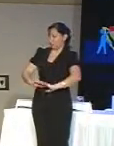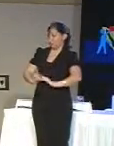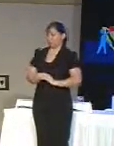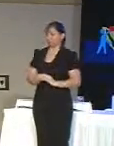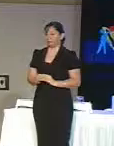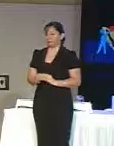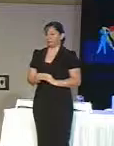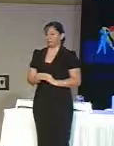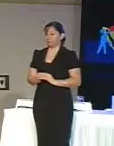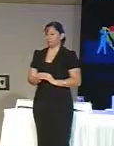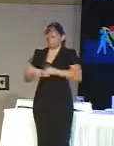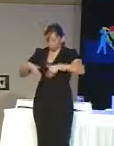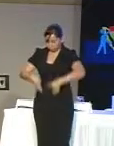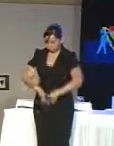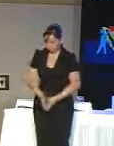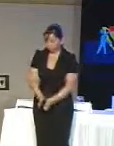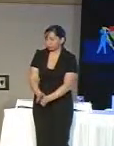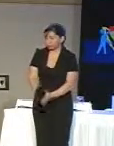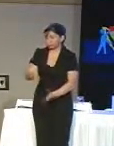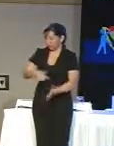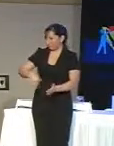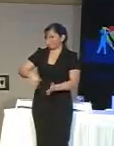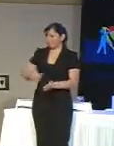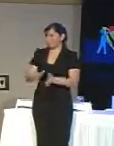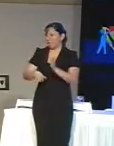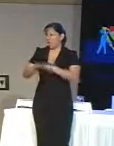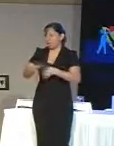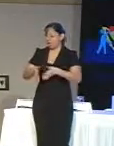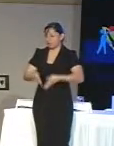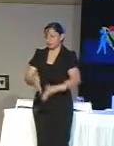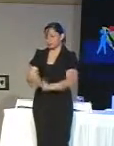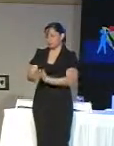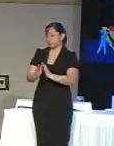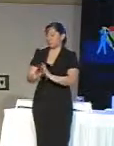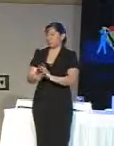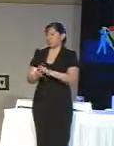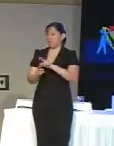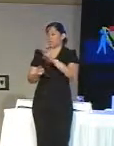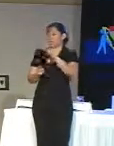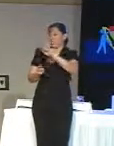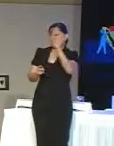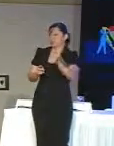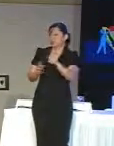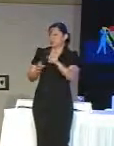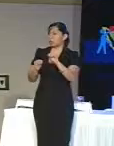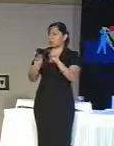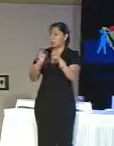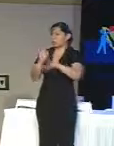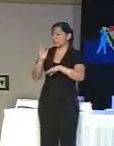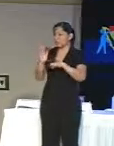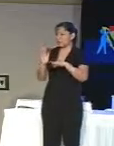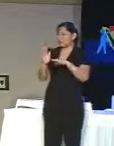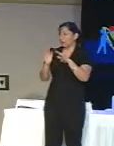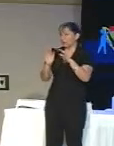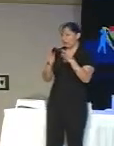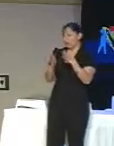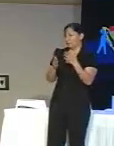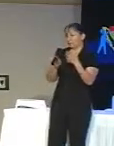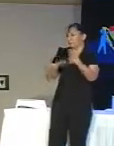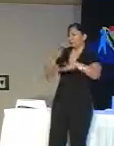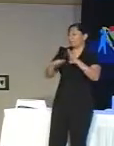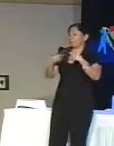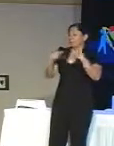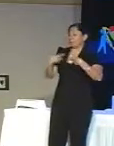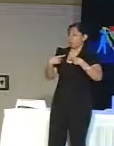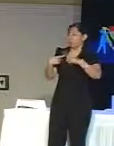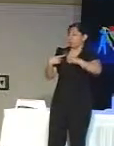del tracto genital, representa el 30% de los casos de prematuros y está asociada a este tipo de infecciones.